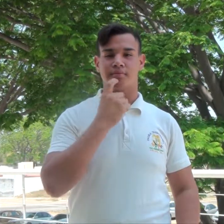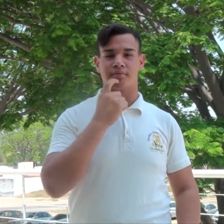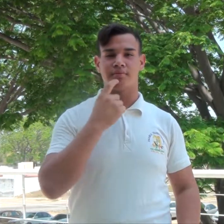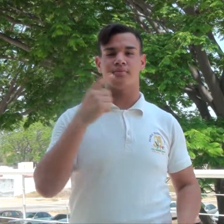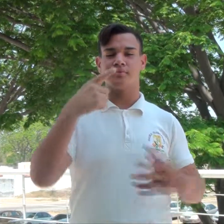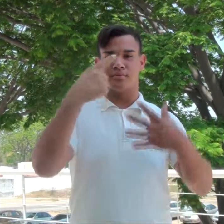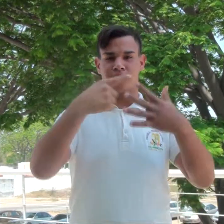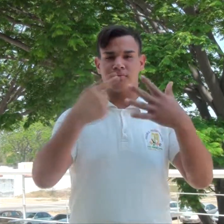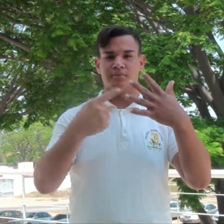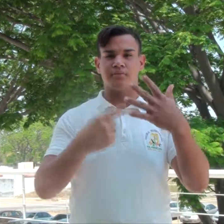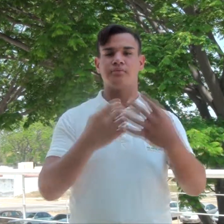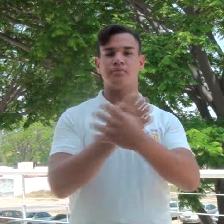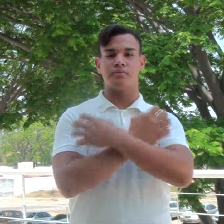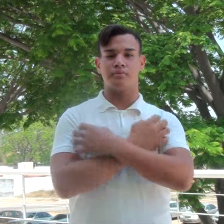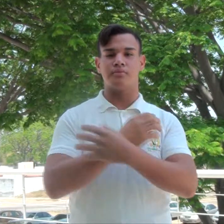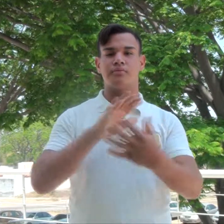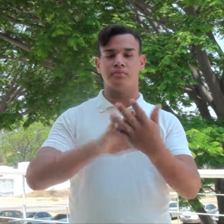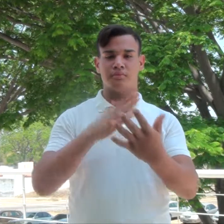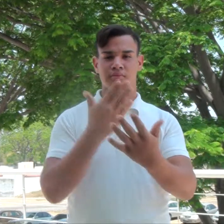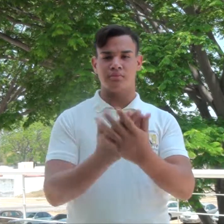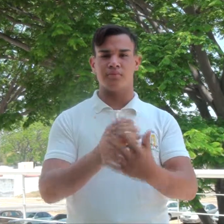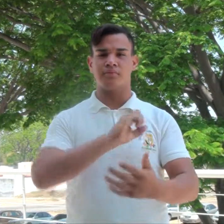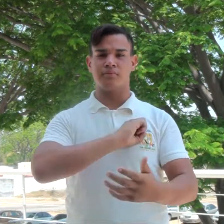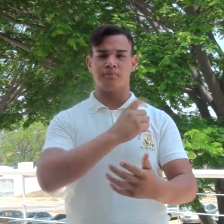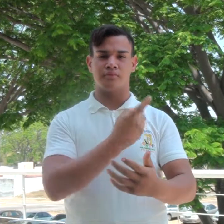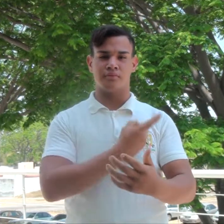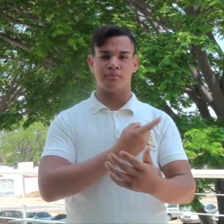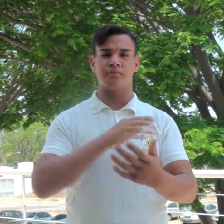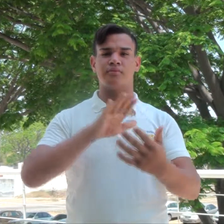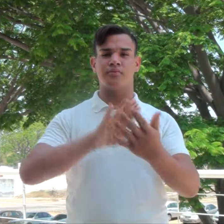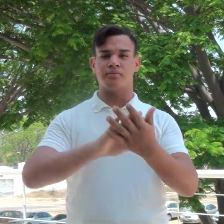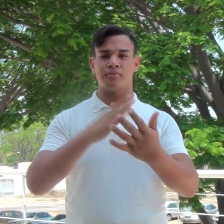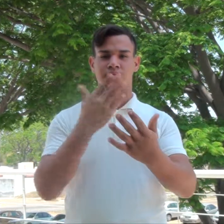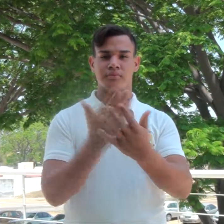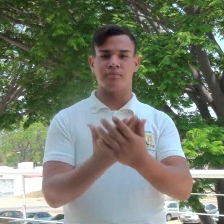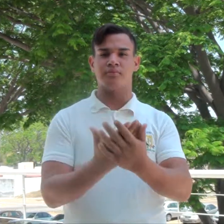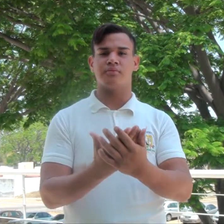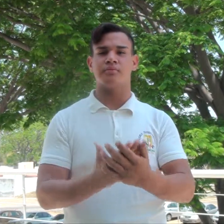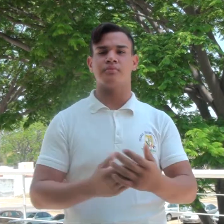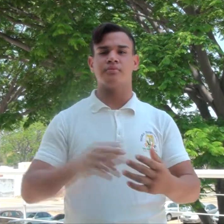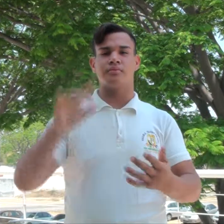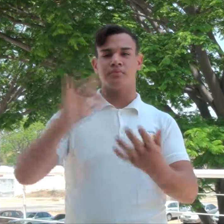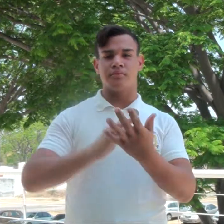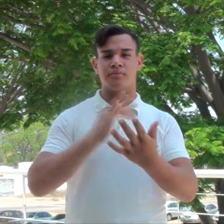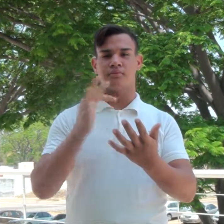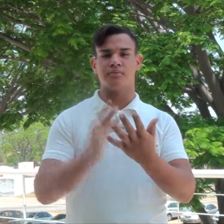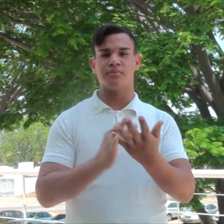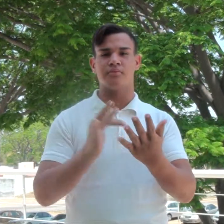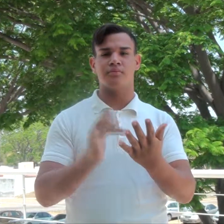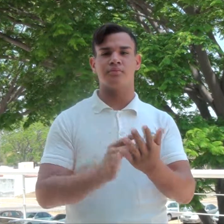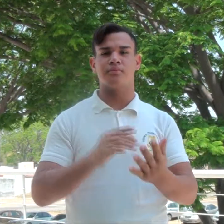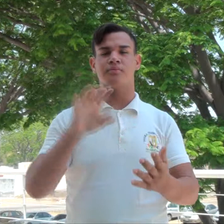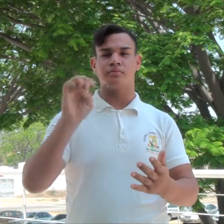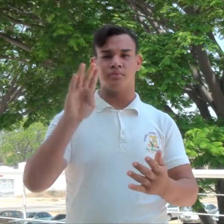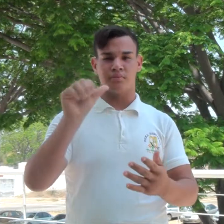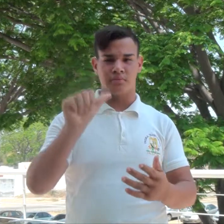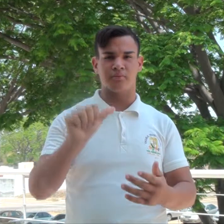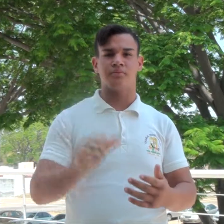edad. Lo que yo necesito para ser feliz, señor Andrés Manuel, es una educación bilingüe, un sistema